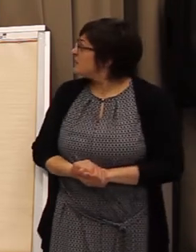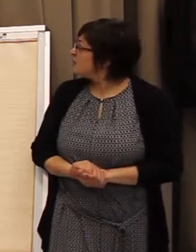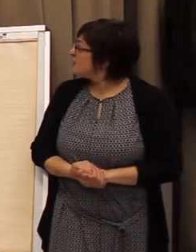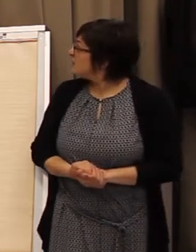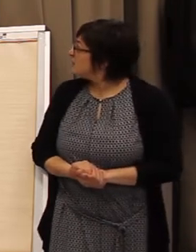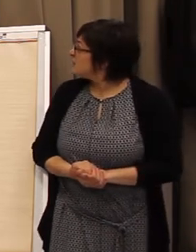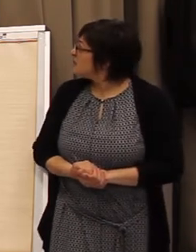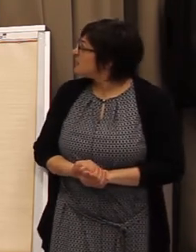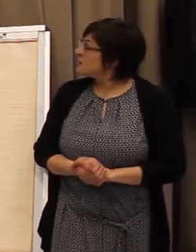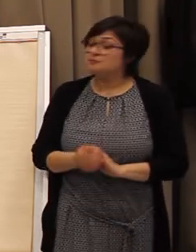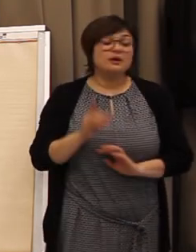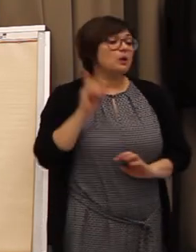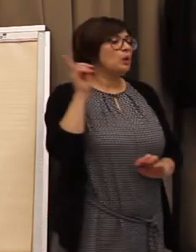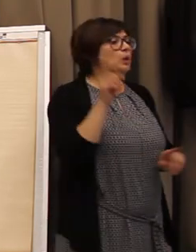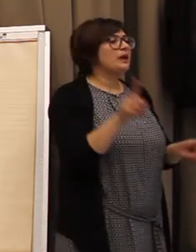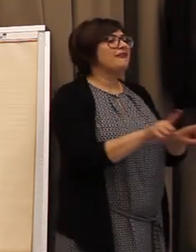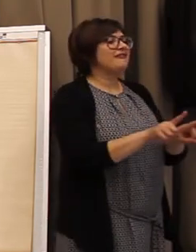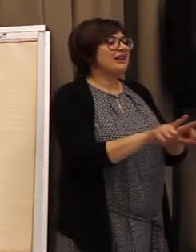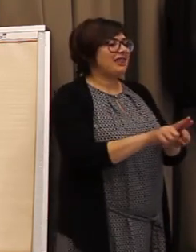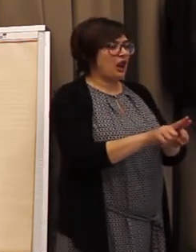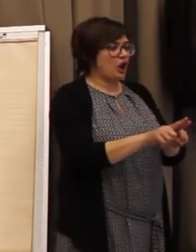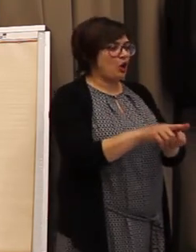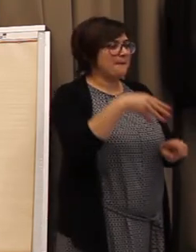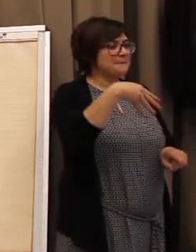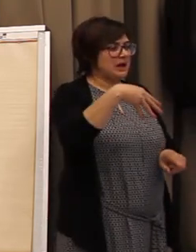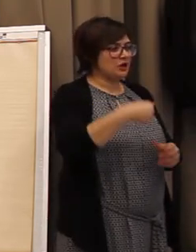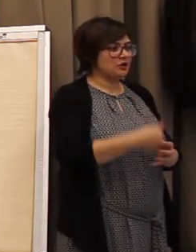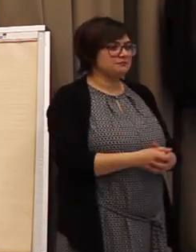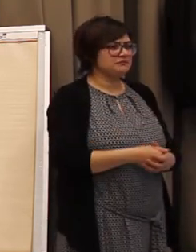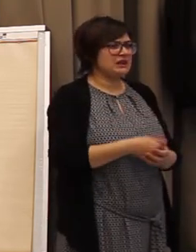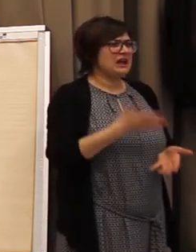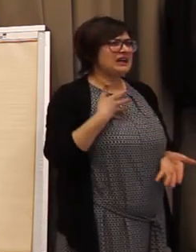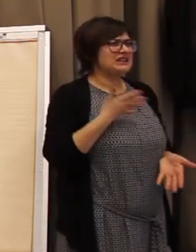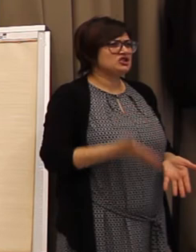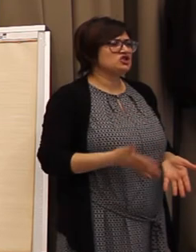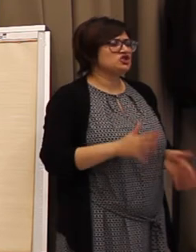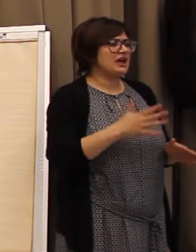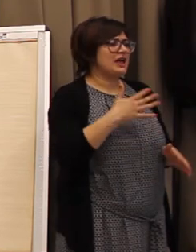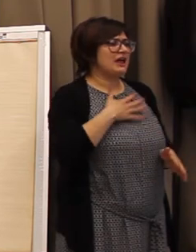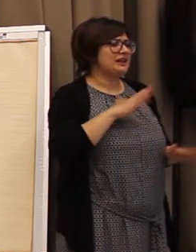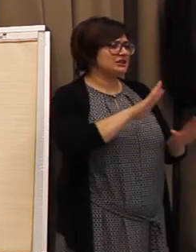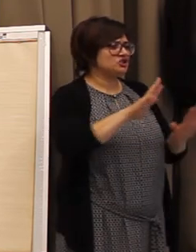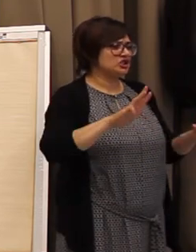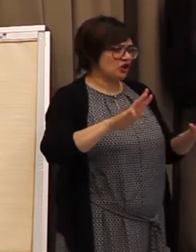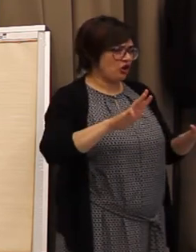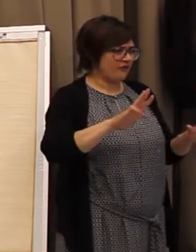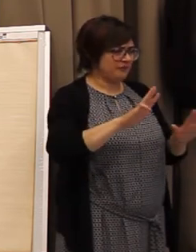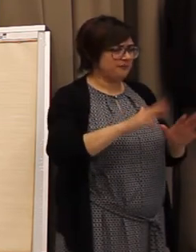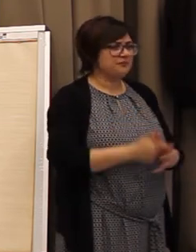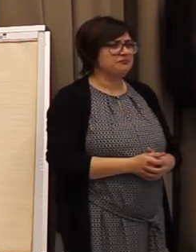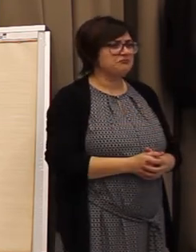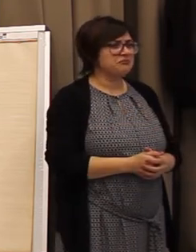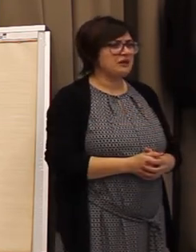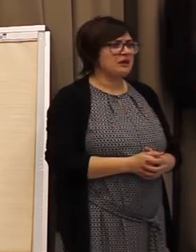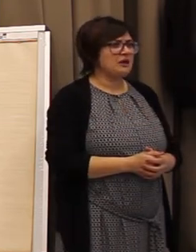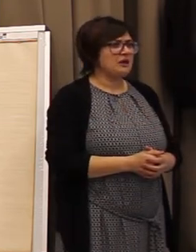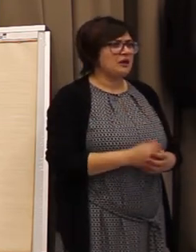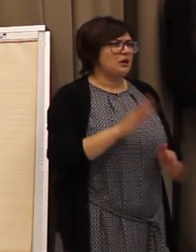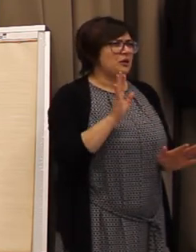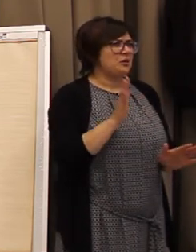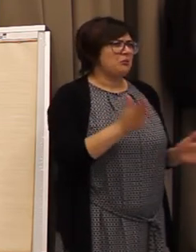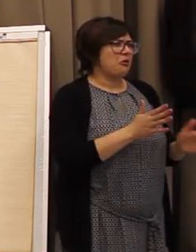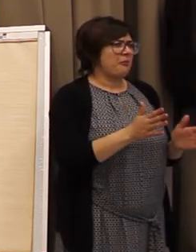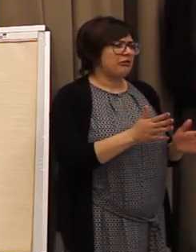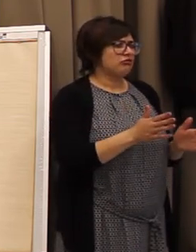llama Teo. Teo, el fratello di Marco. Ahora tiene 19 años. Que ha 19 anni. Cuando Marco nació tenía 8